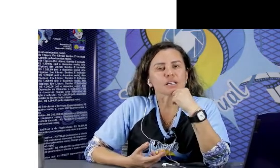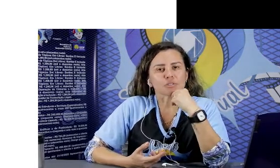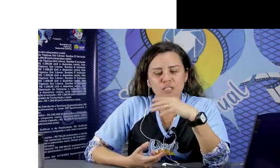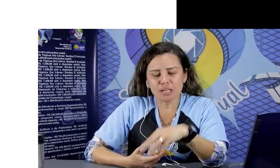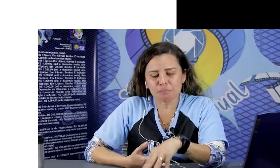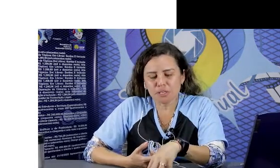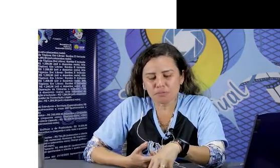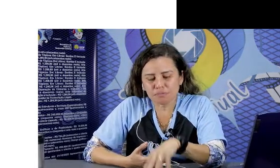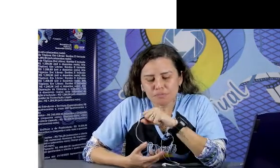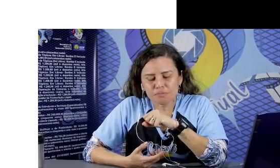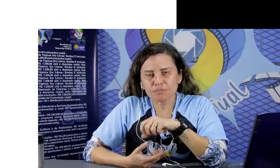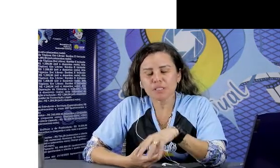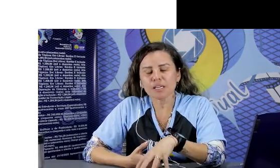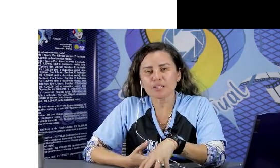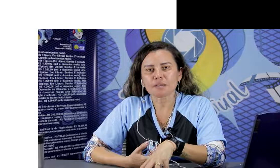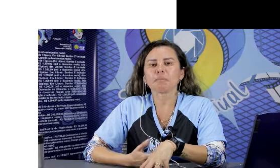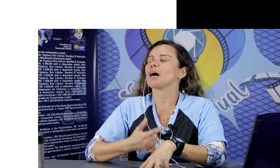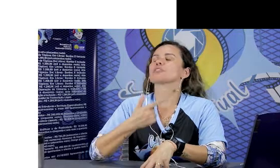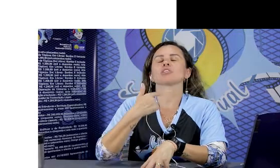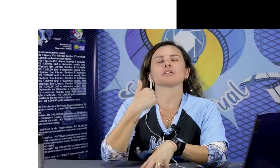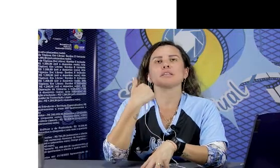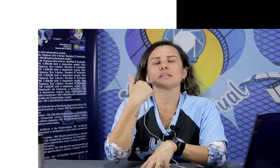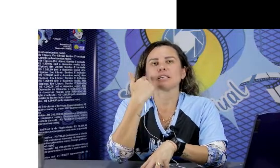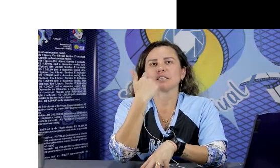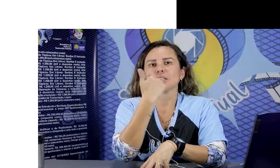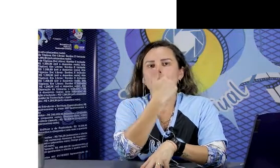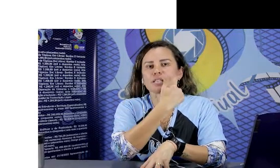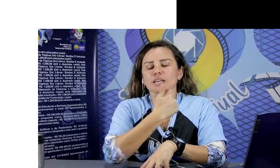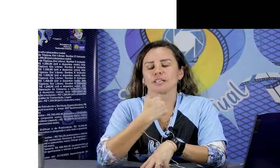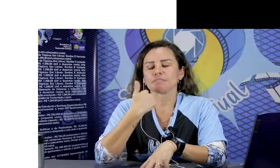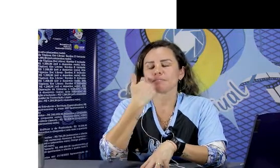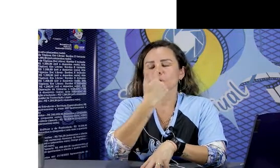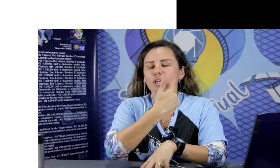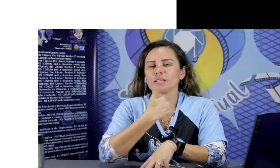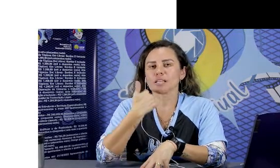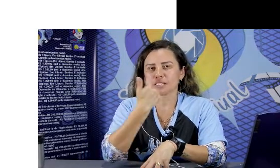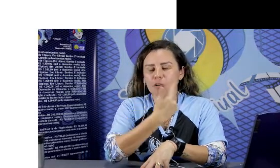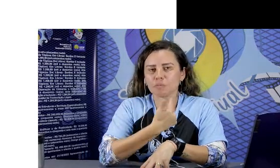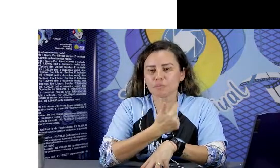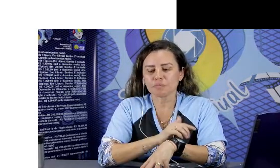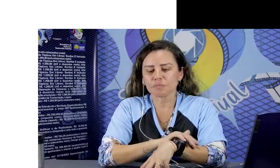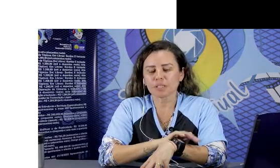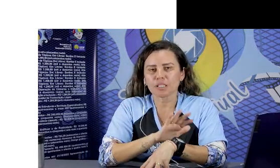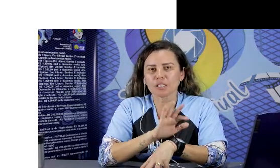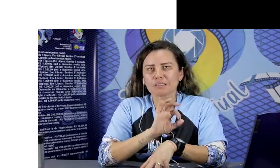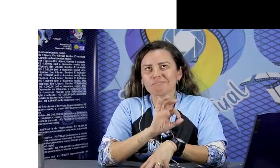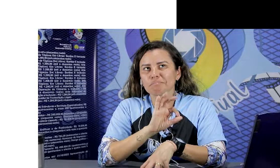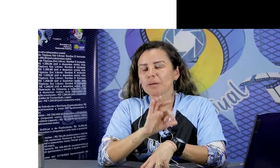Vocês sabiam que essa parte dessa oralização, pelo